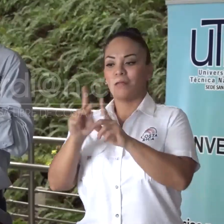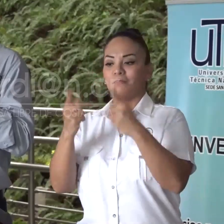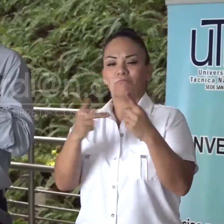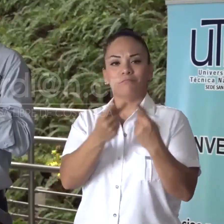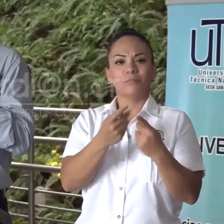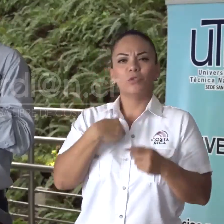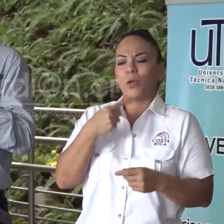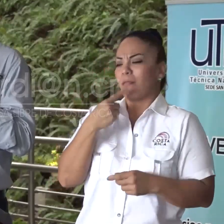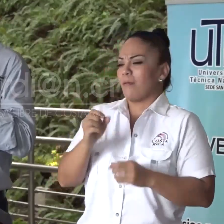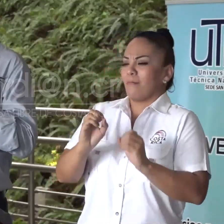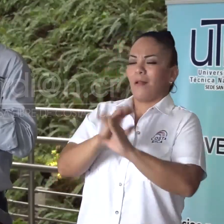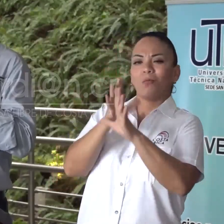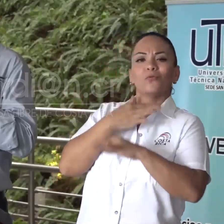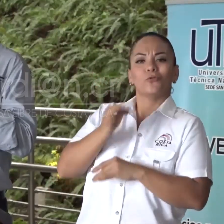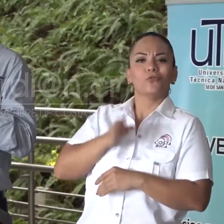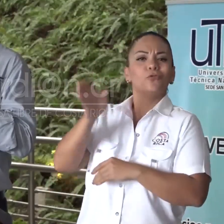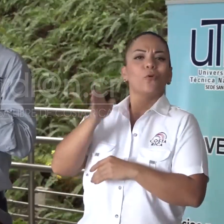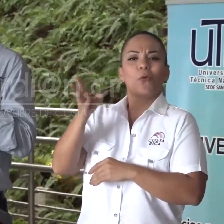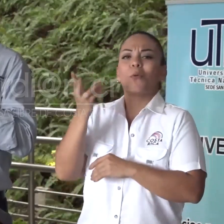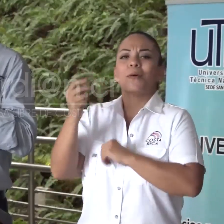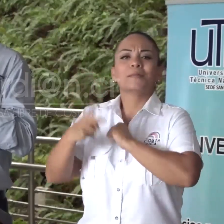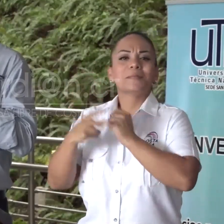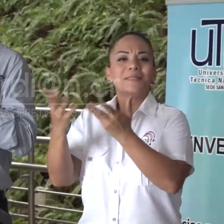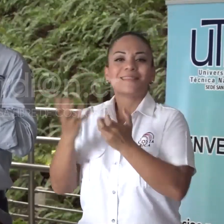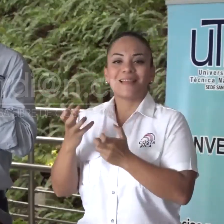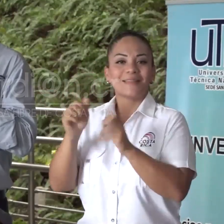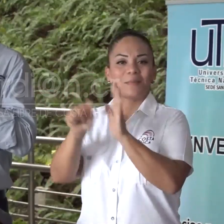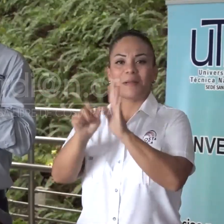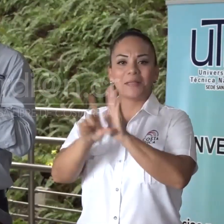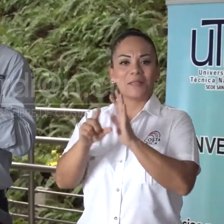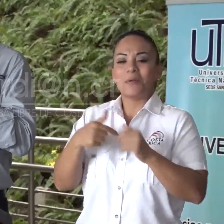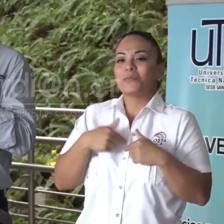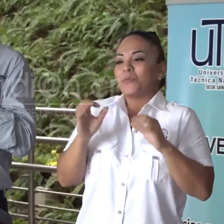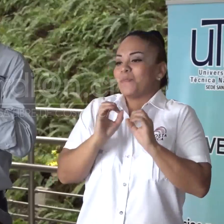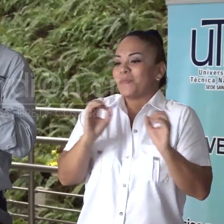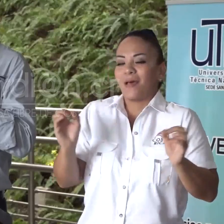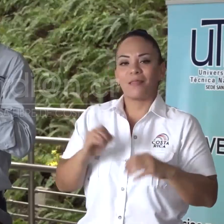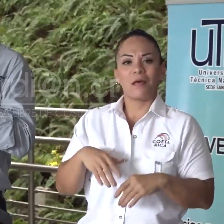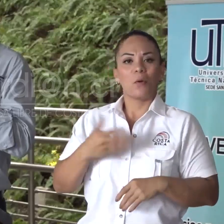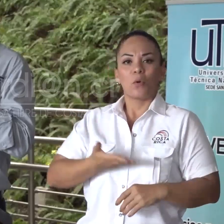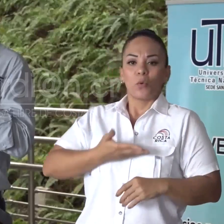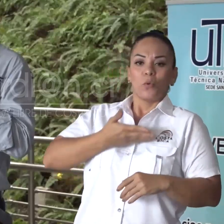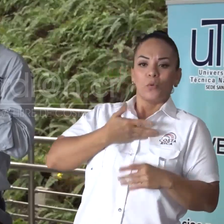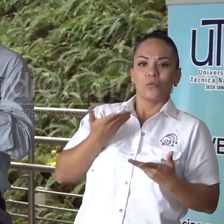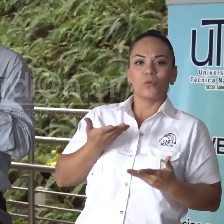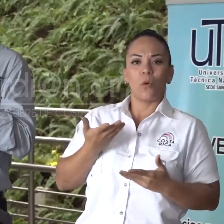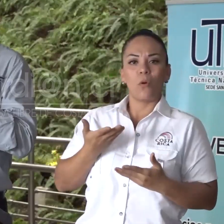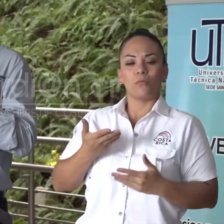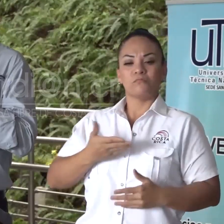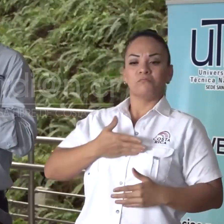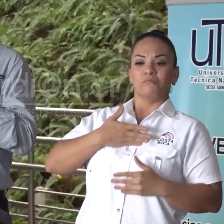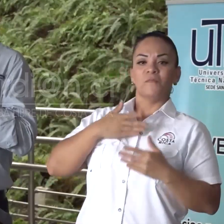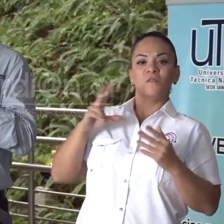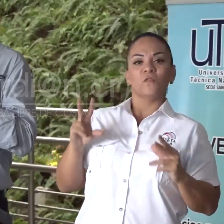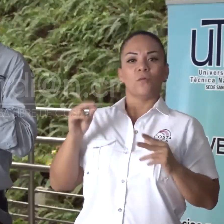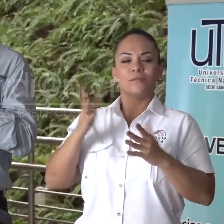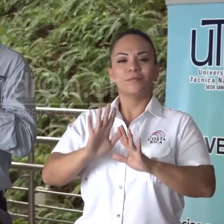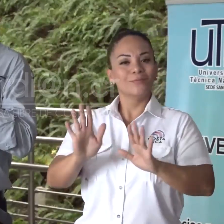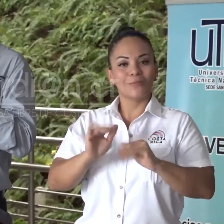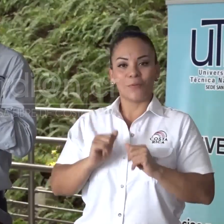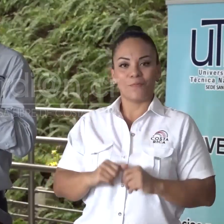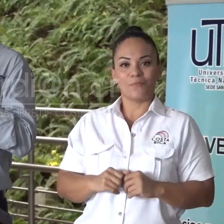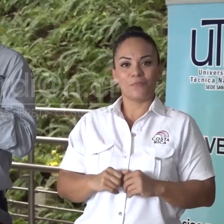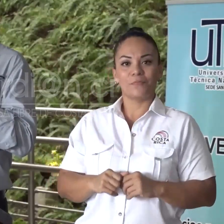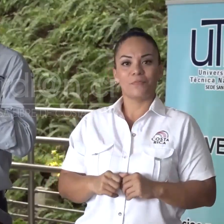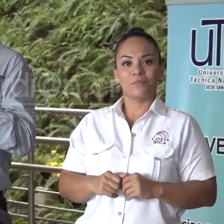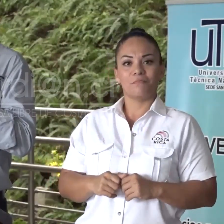voy cuantas veces sea necesario a la Asamblea Legislativa. No tengo el más mínimo orgullo ni soberbia para agarrar un carro de